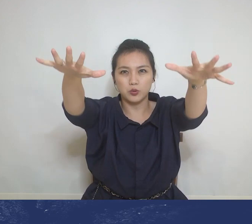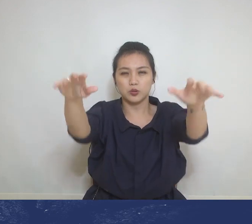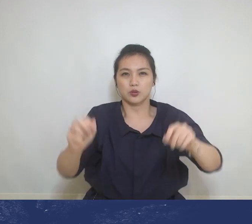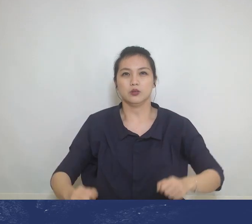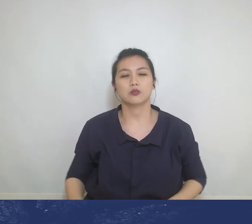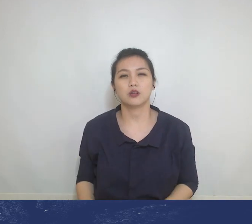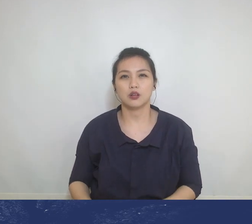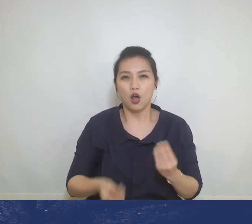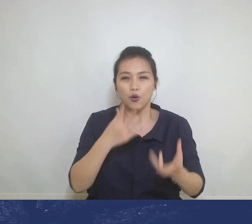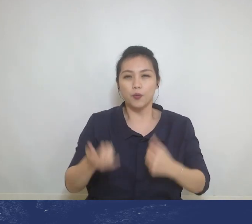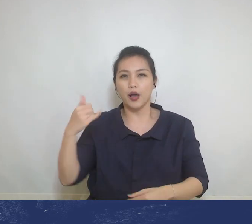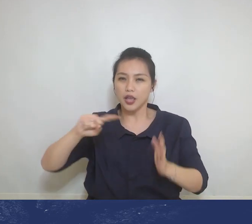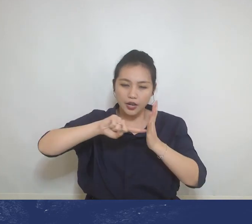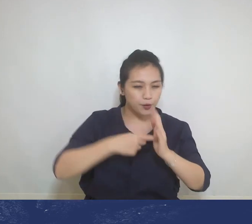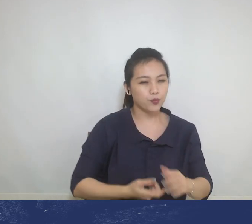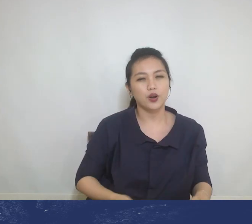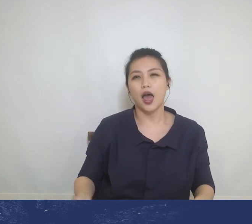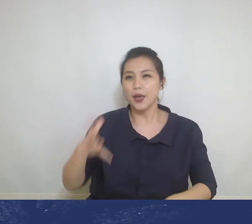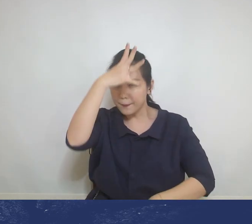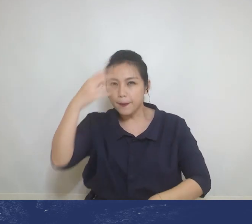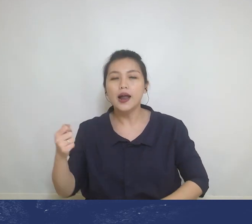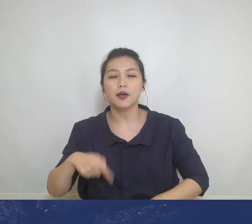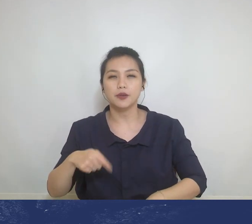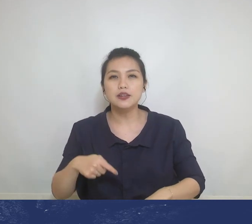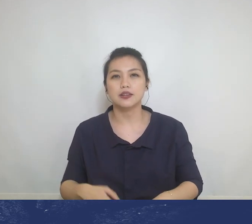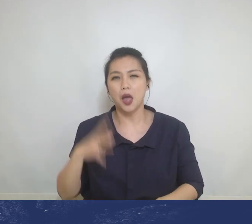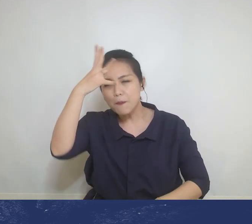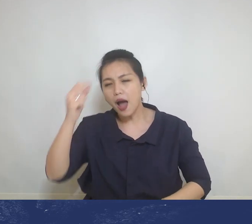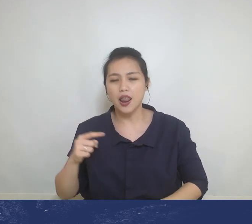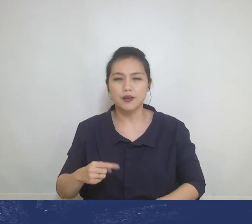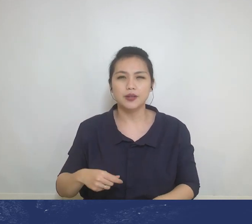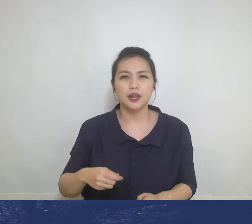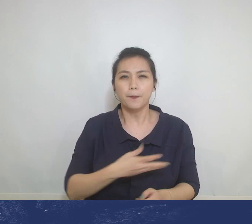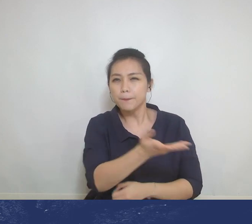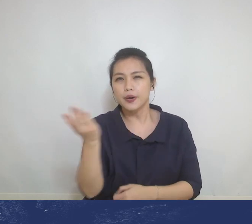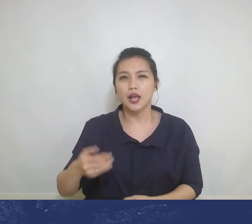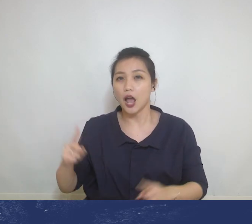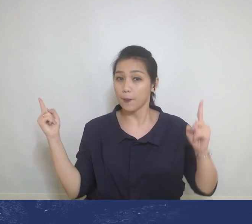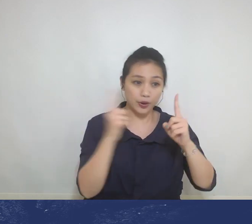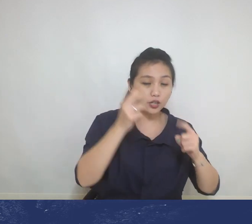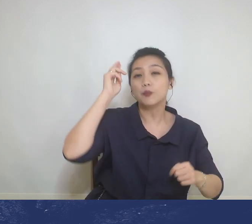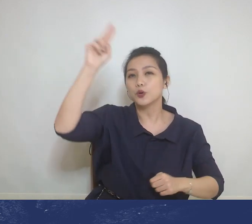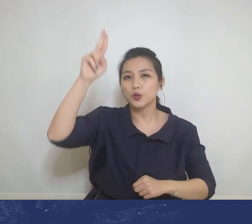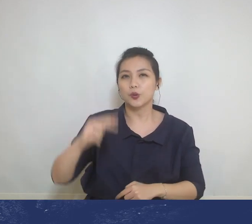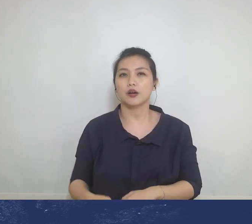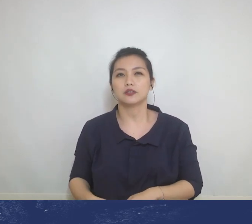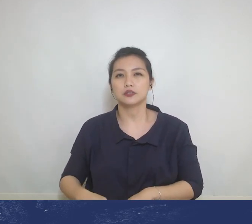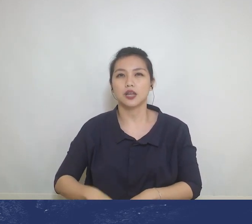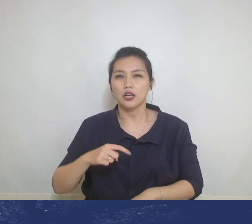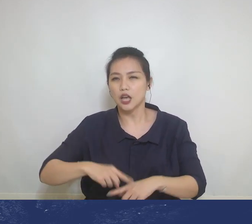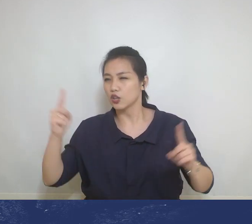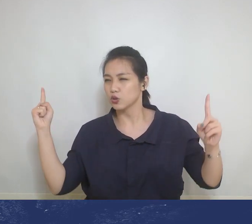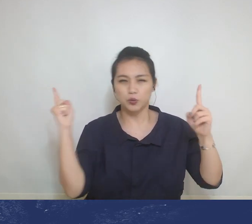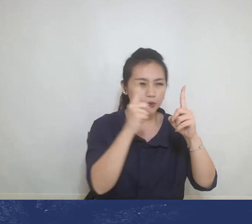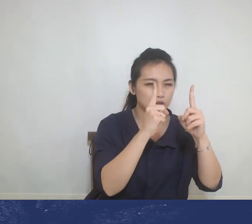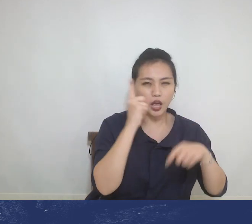spark. Satu api yang dimulai Tuhan malam hari ini Tuhan. Di mana malam hari ini Tuhan mereka bertemu dengan Tuhannya. Di mana